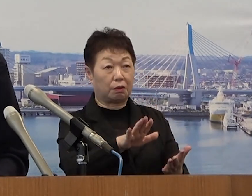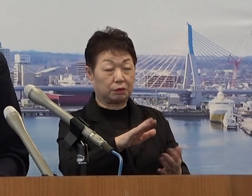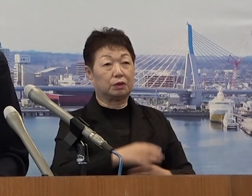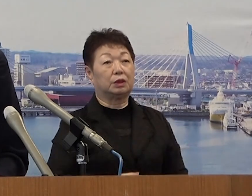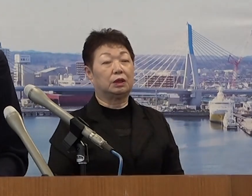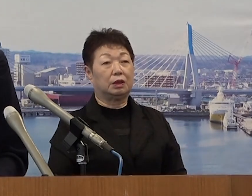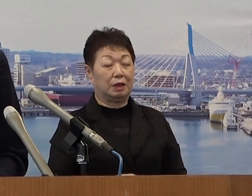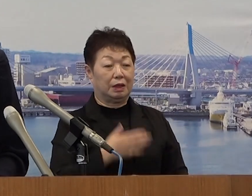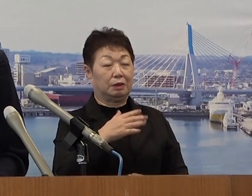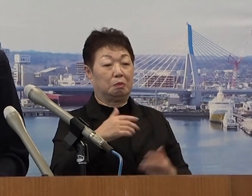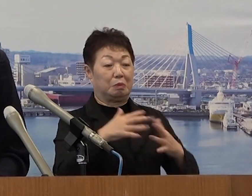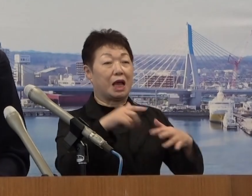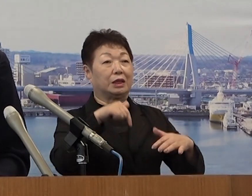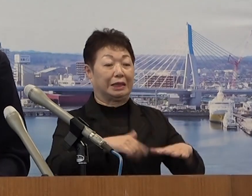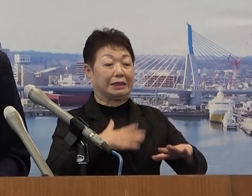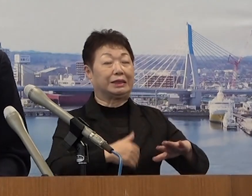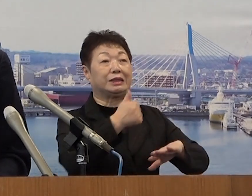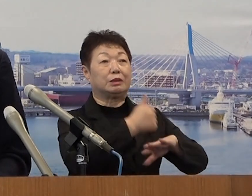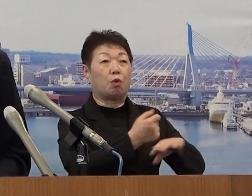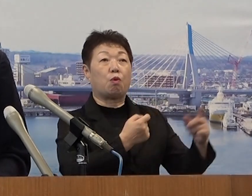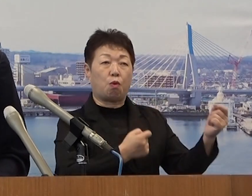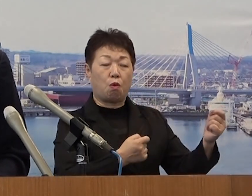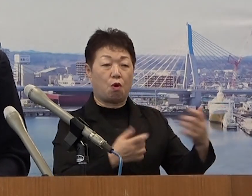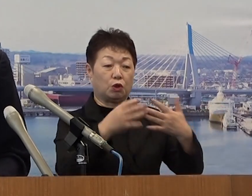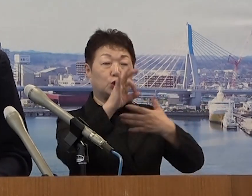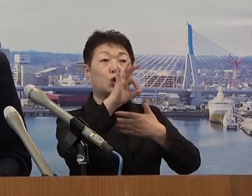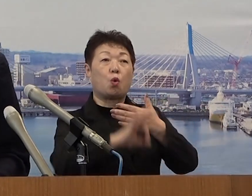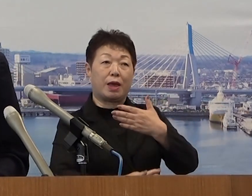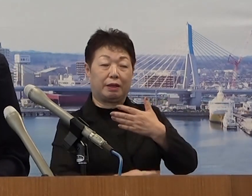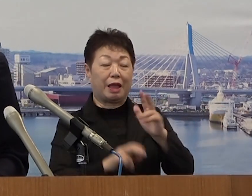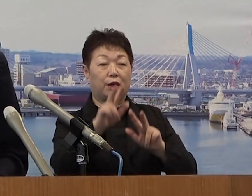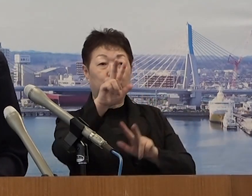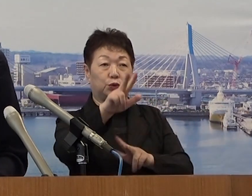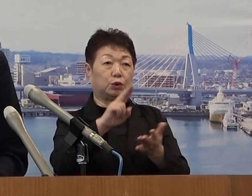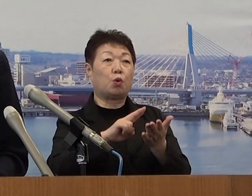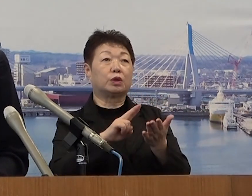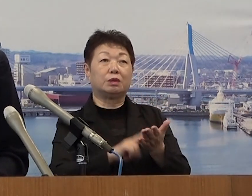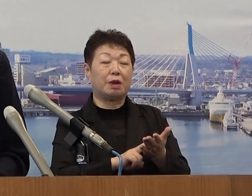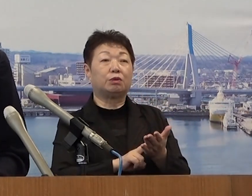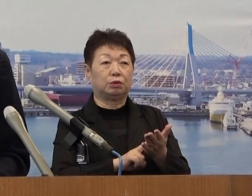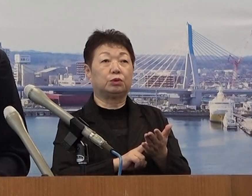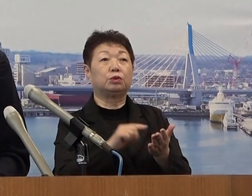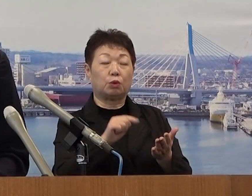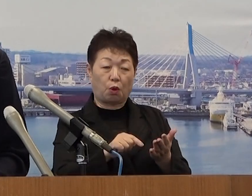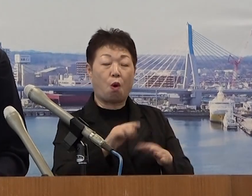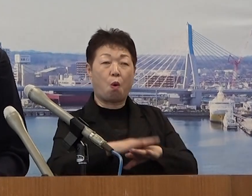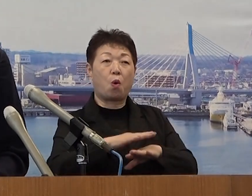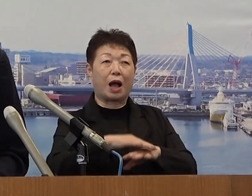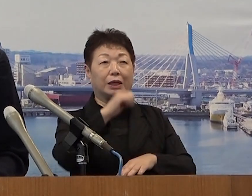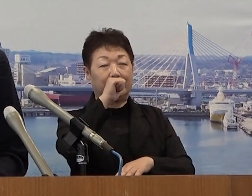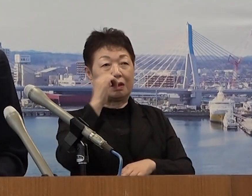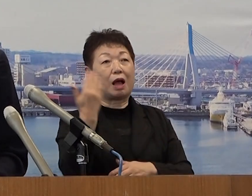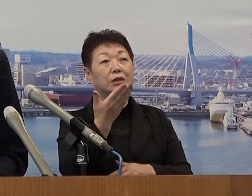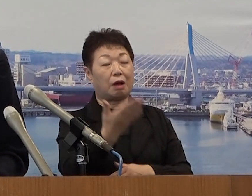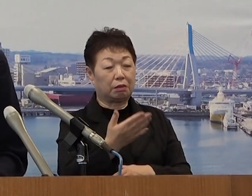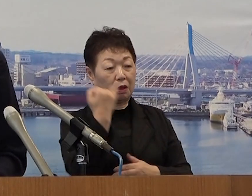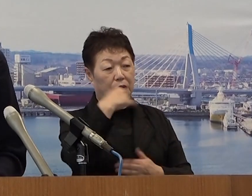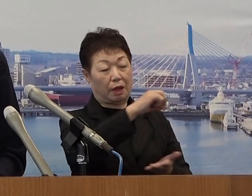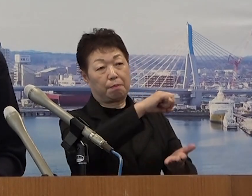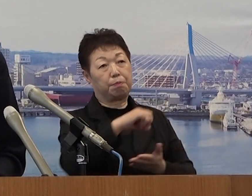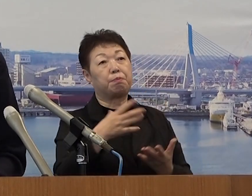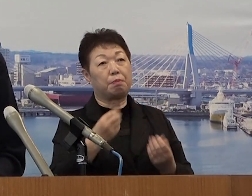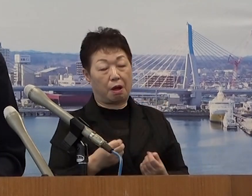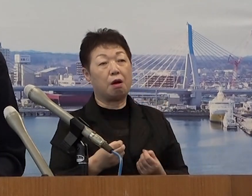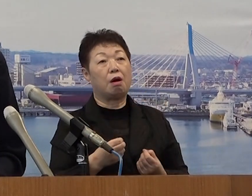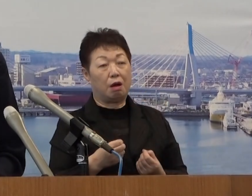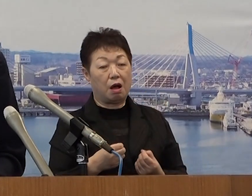これは宮下知事もおっしゃってますけど、何かこう条例でルールを決めるだとか、そういうことをしていった方がいいんじゃないかっておっしゃってますが、私もそ